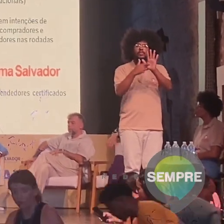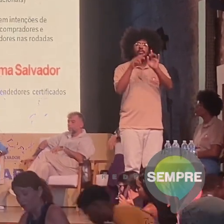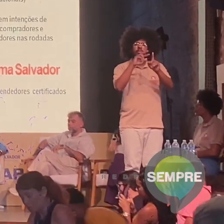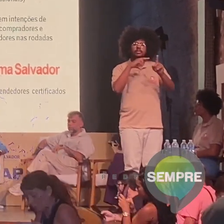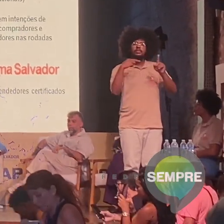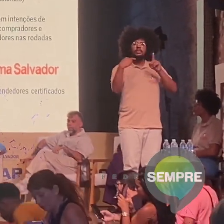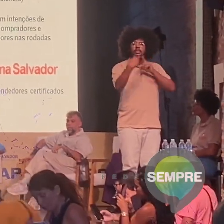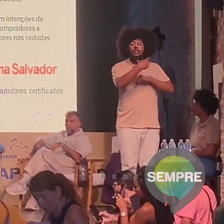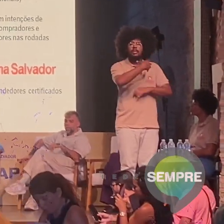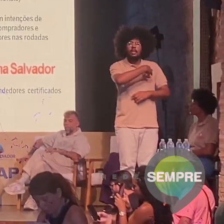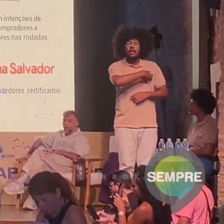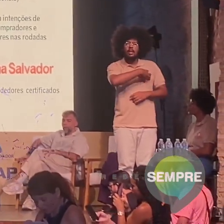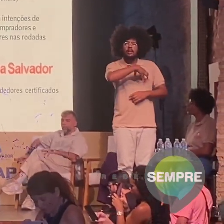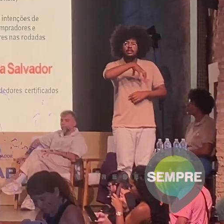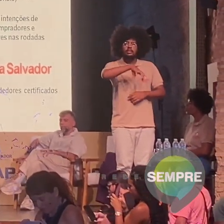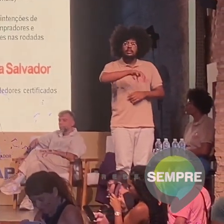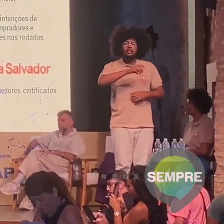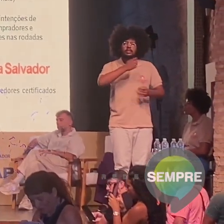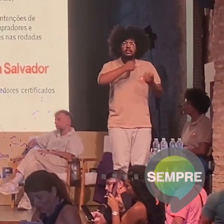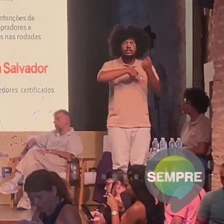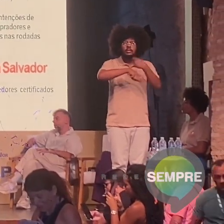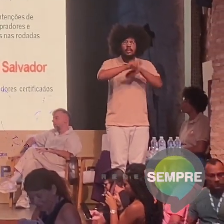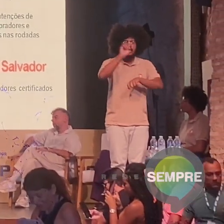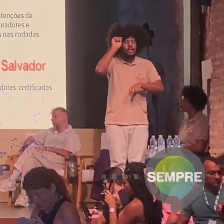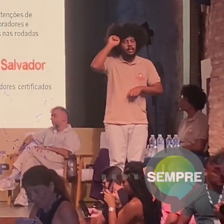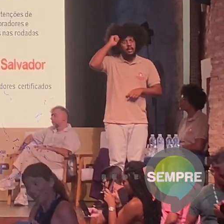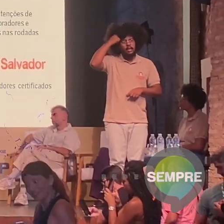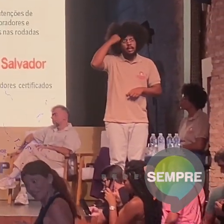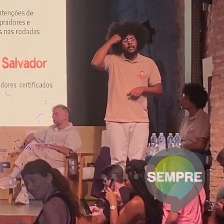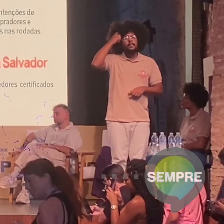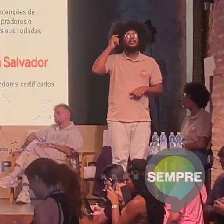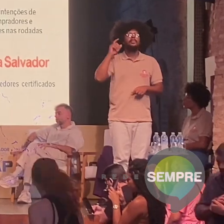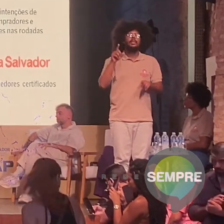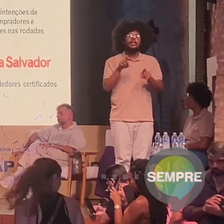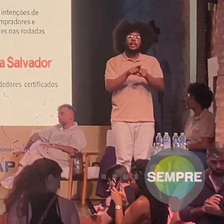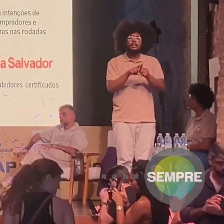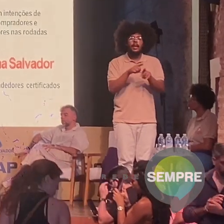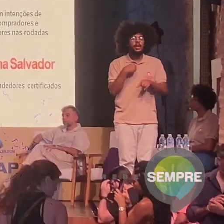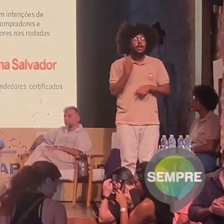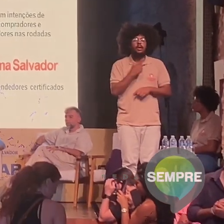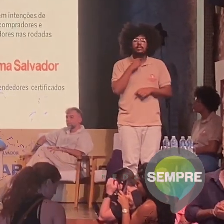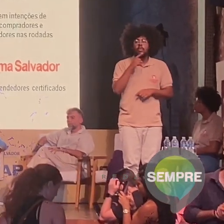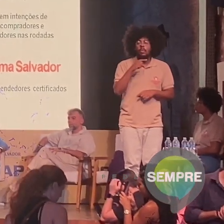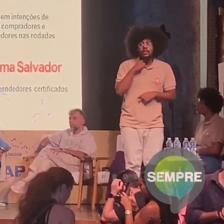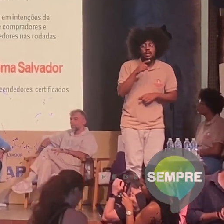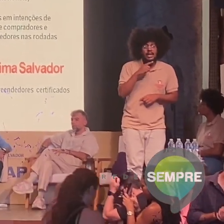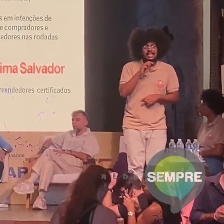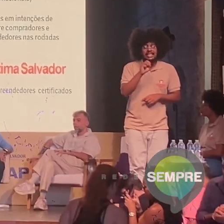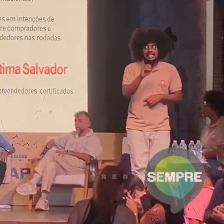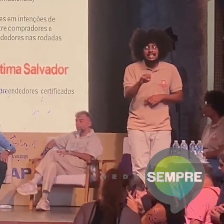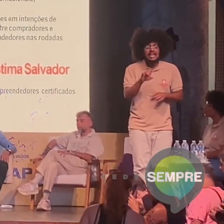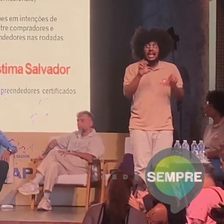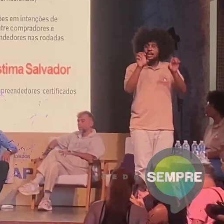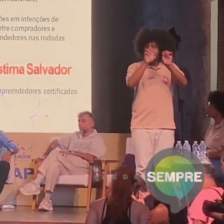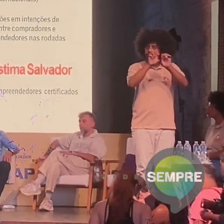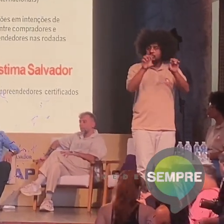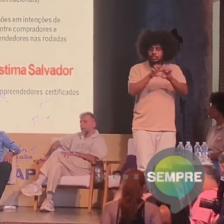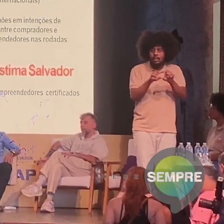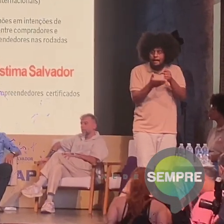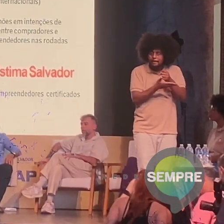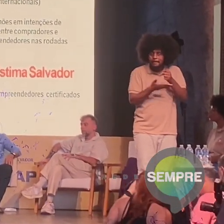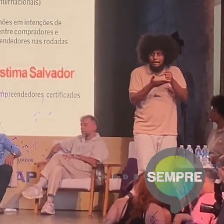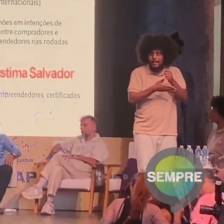visibilidade à economia criativa negra da cidade de Salvador. E a gente não consegue fazer isso se a gente não estrutura essa